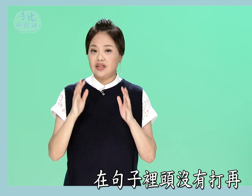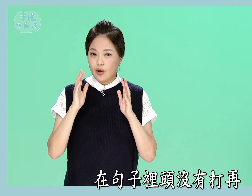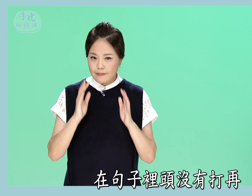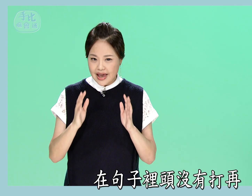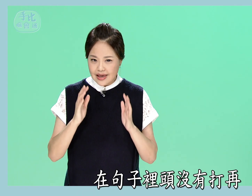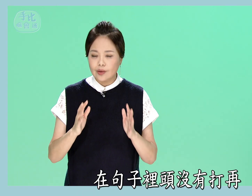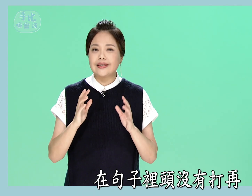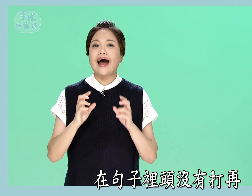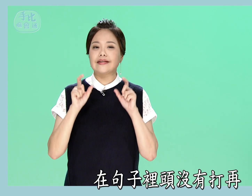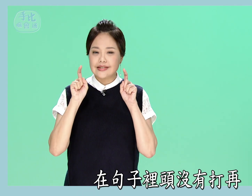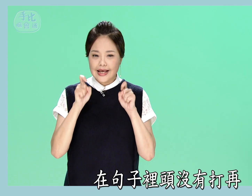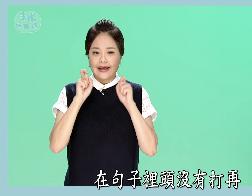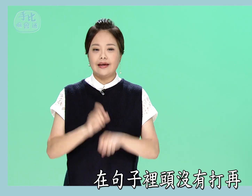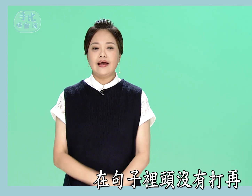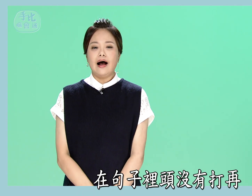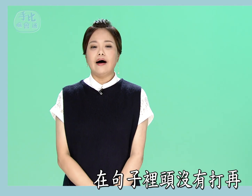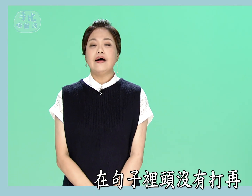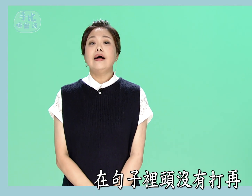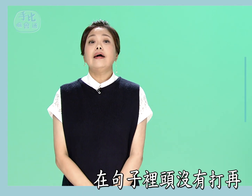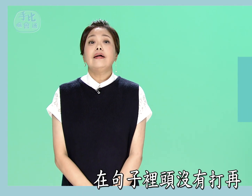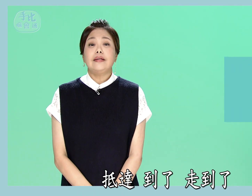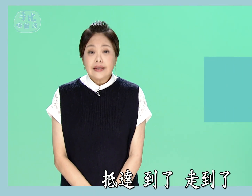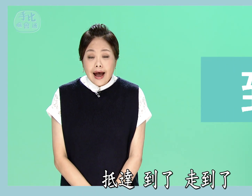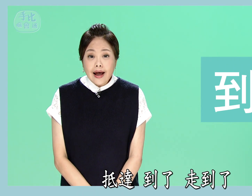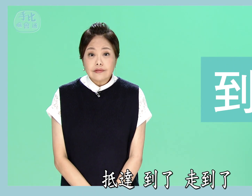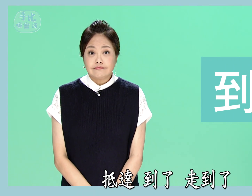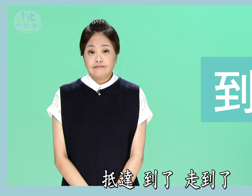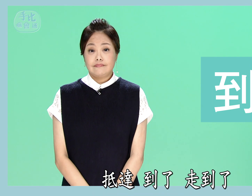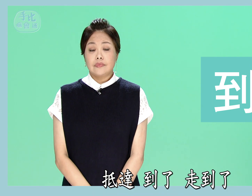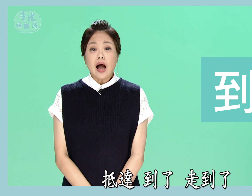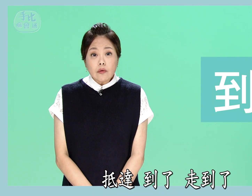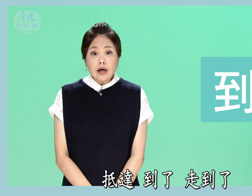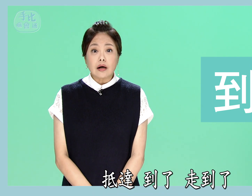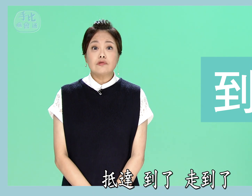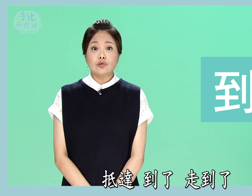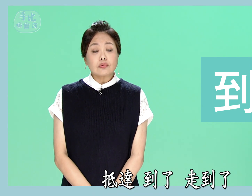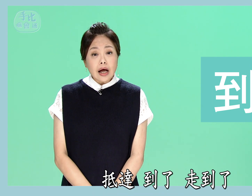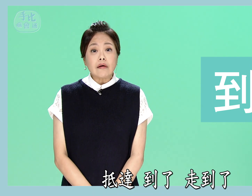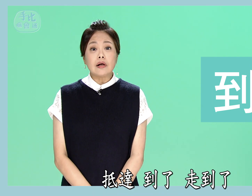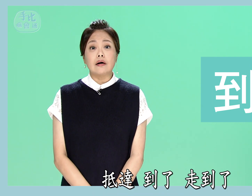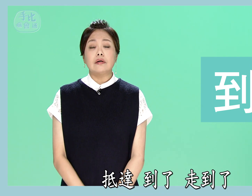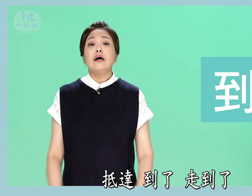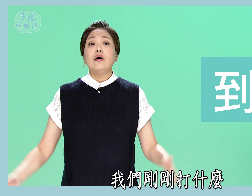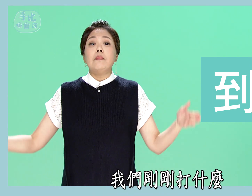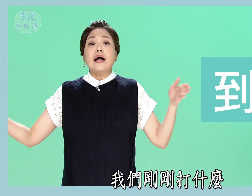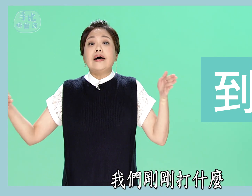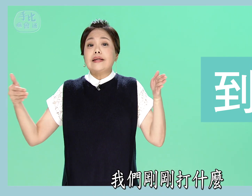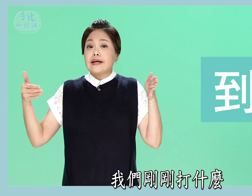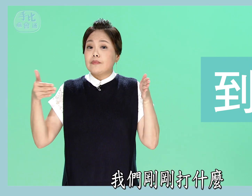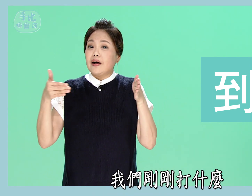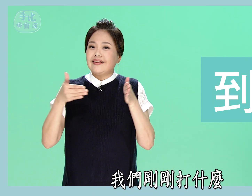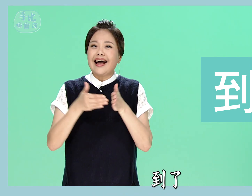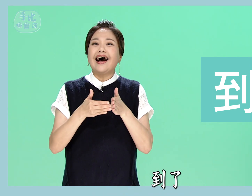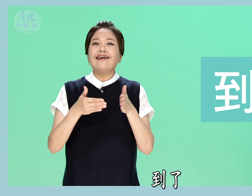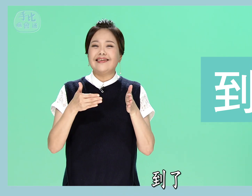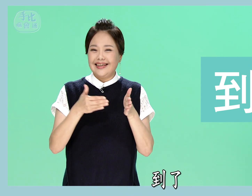头没有打在。好，抵达，到了，走到了。我们刚刚打什么？到